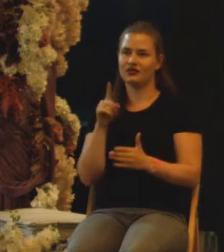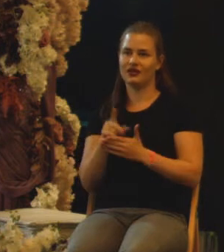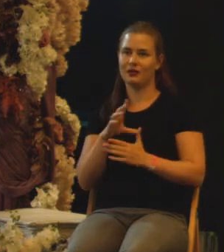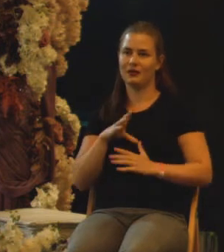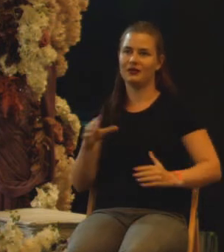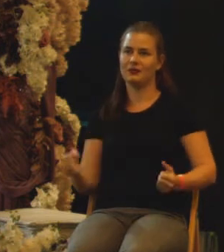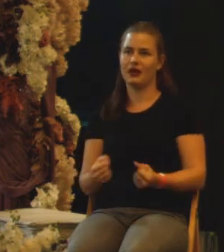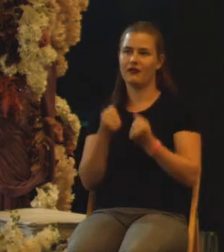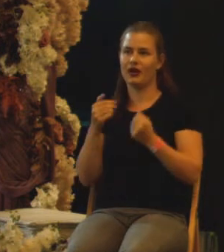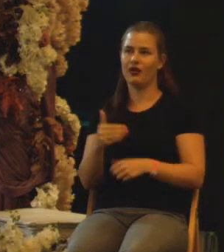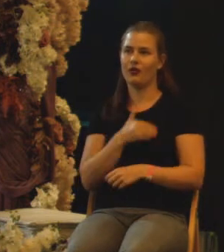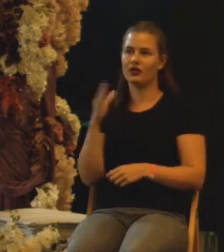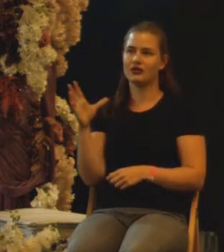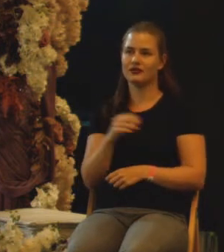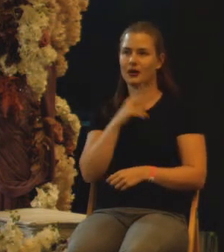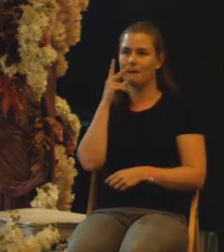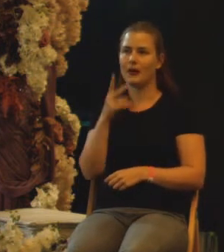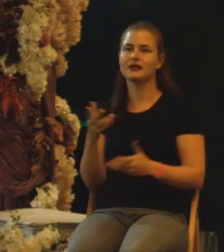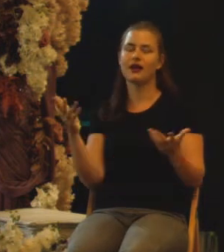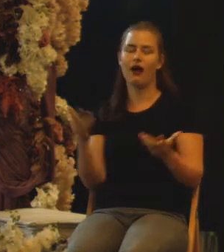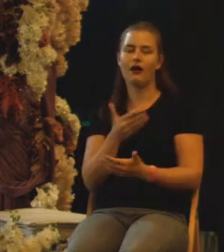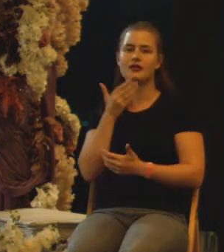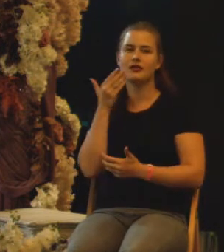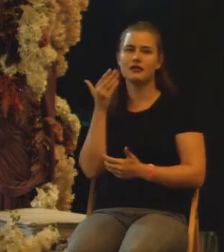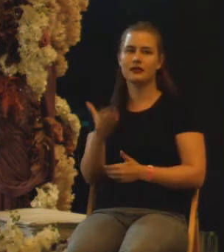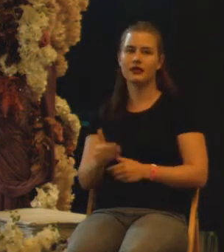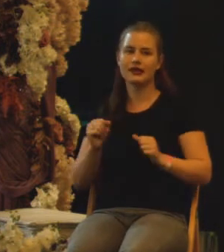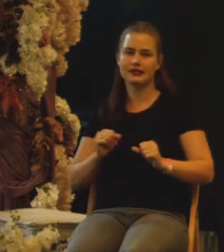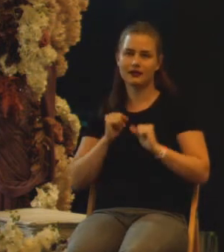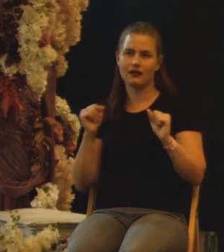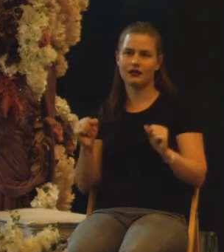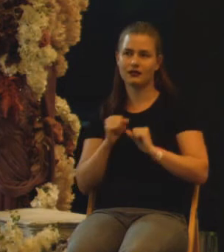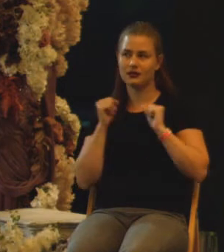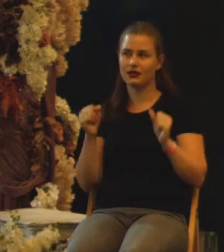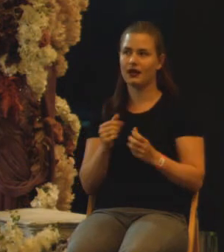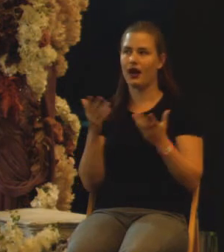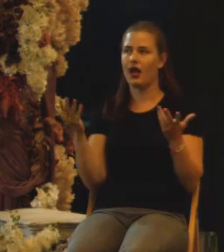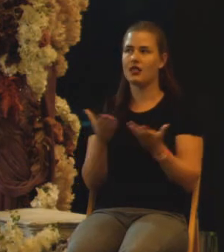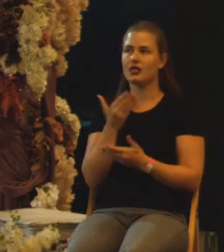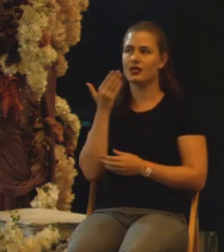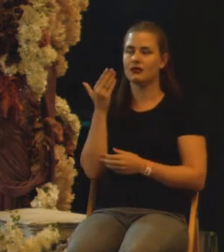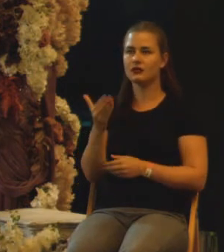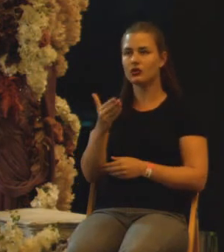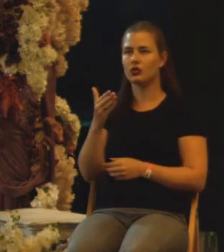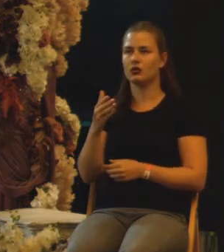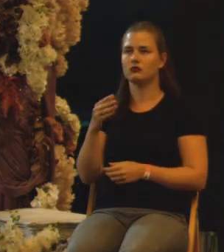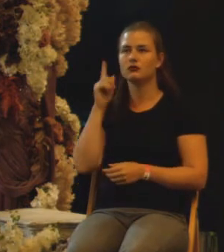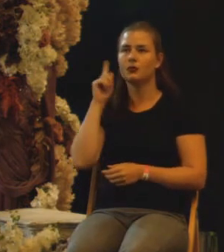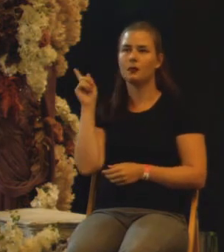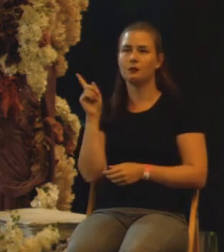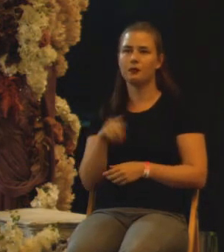Ты хочешь всем показать, какая ты старательная, какая ты